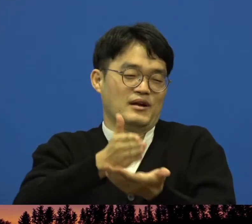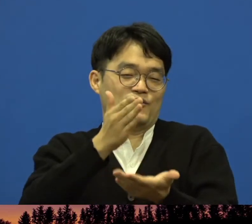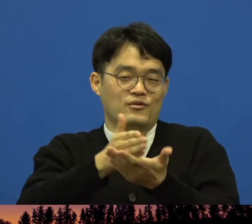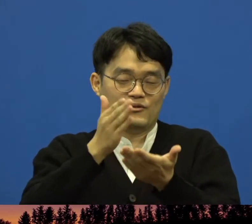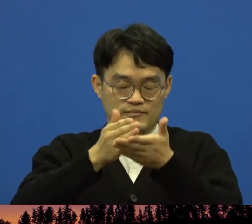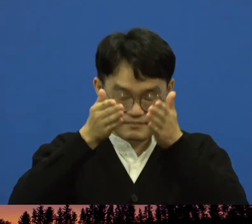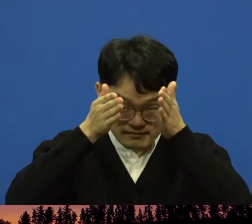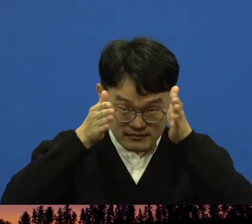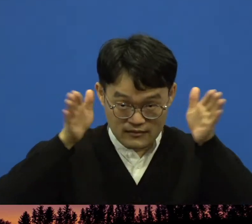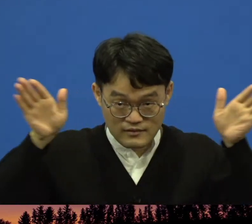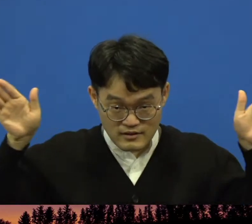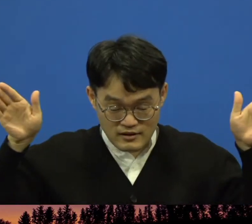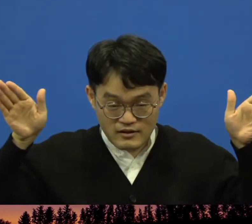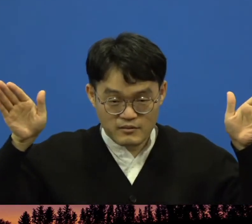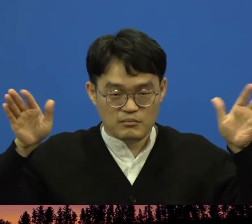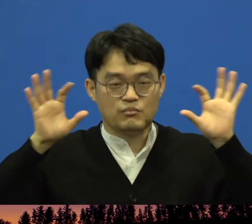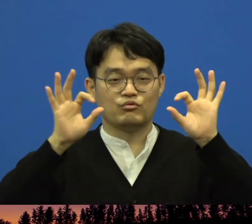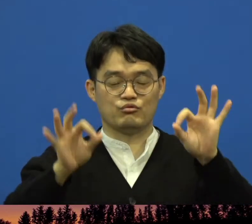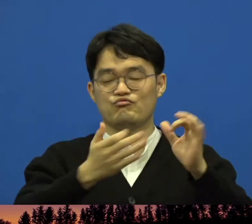중요하지만